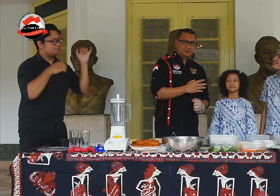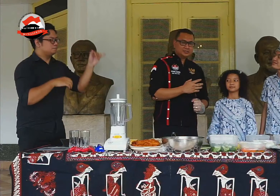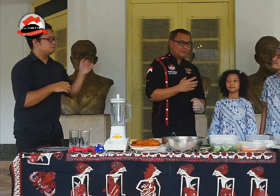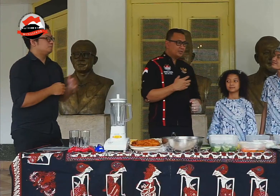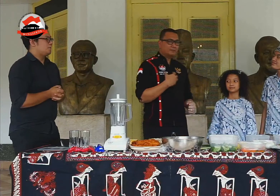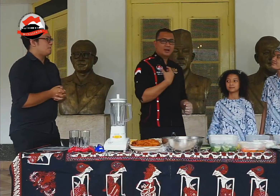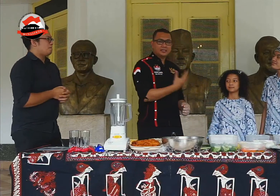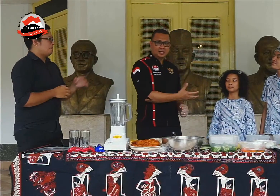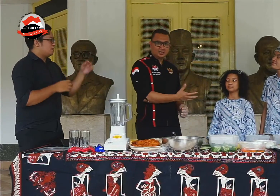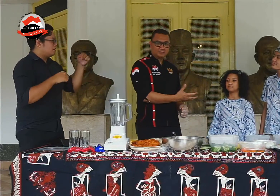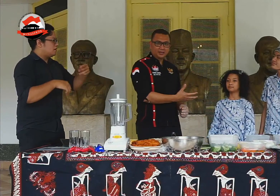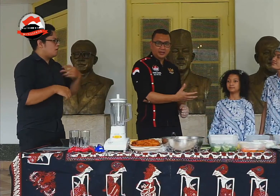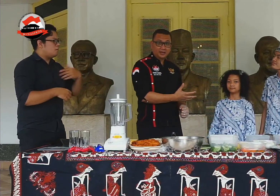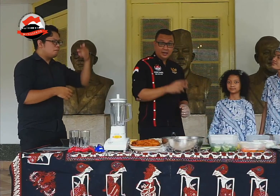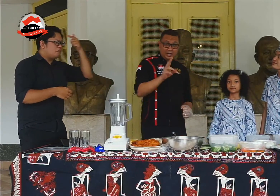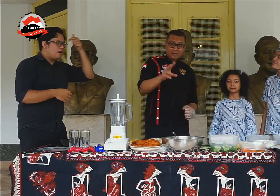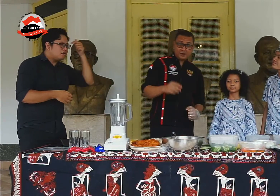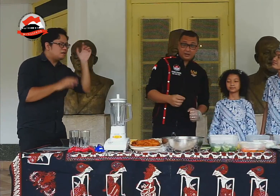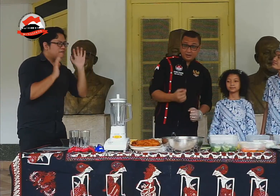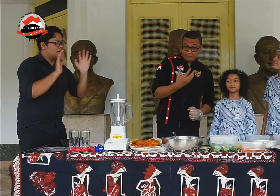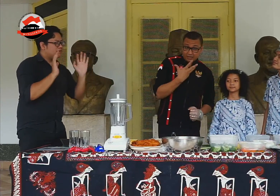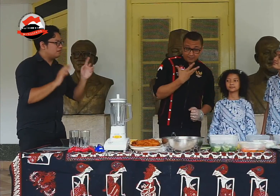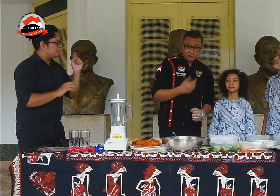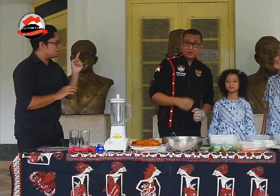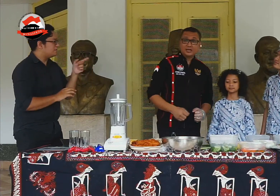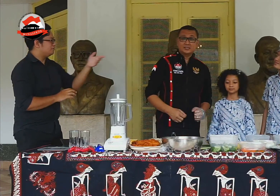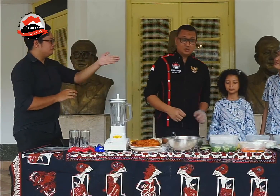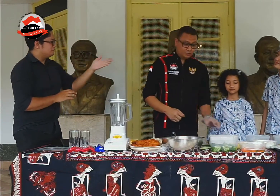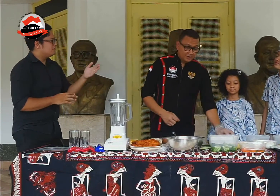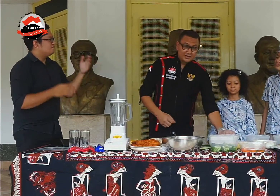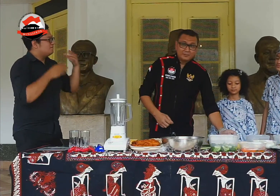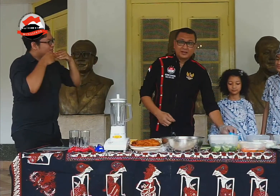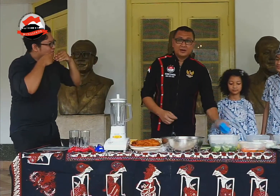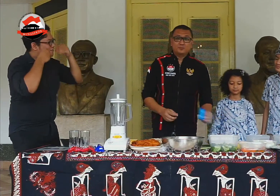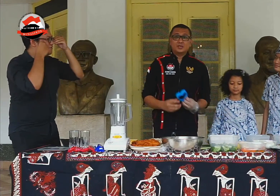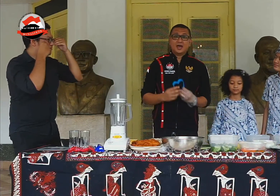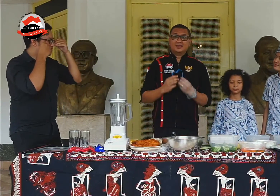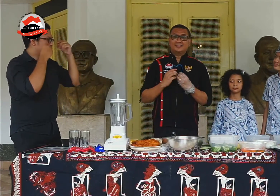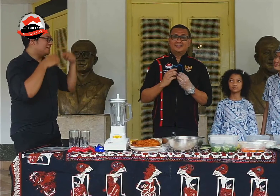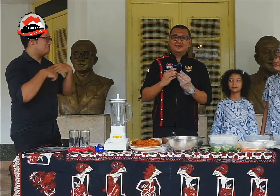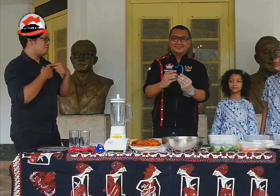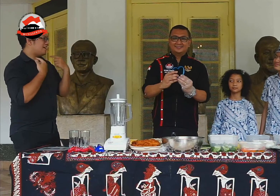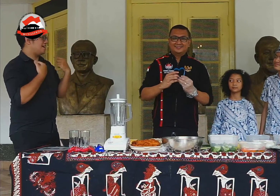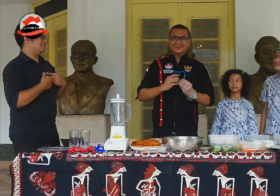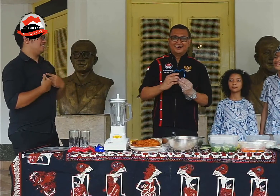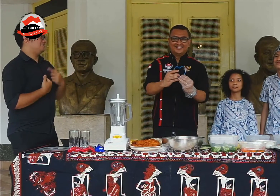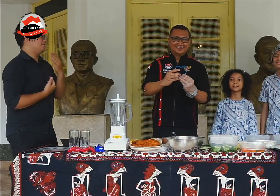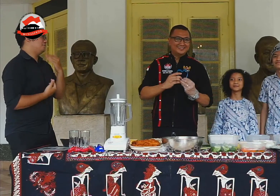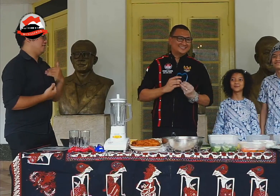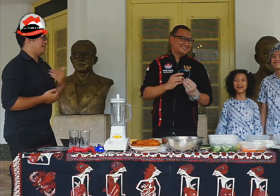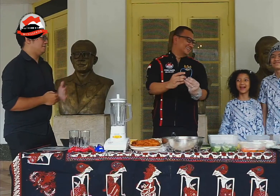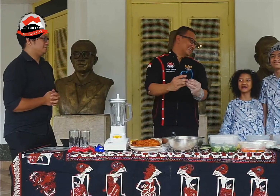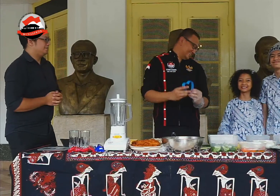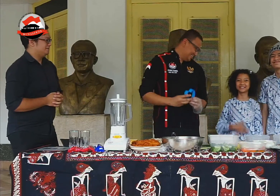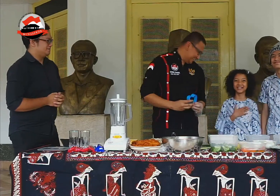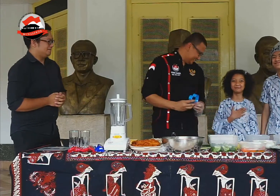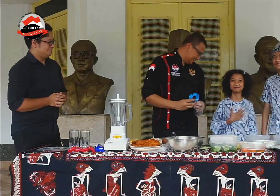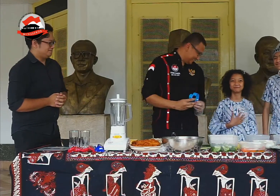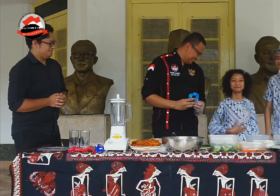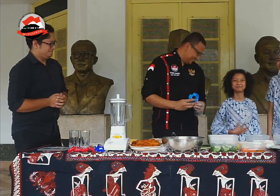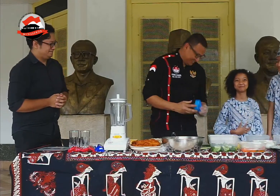sini saya banyak belajar dari mereka. Kenapa? Mereka penuh dengan senyum dan mereka punya hati. Iski.